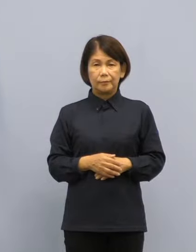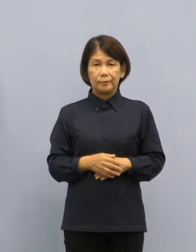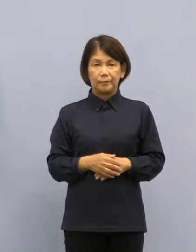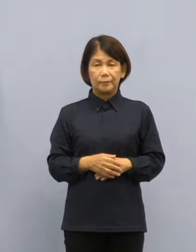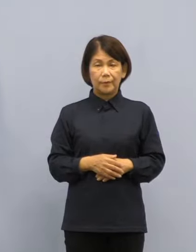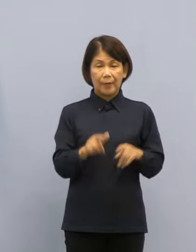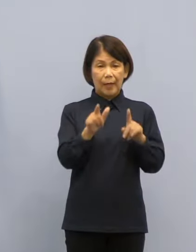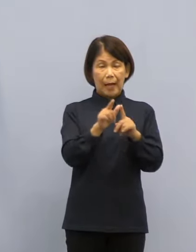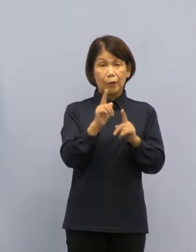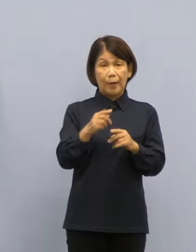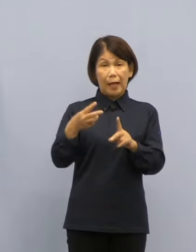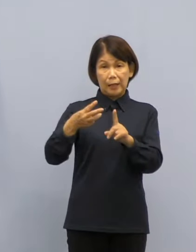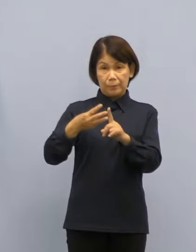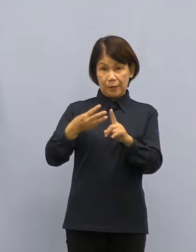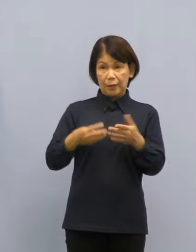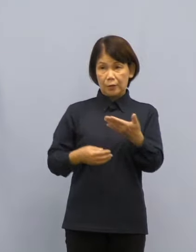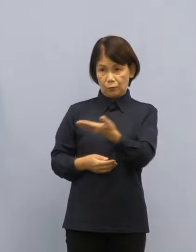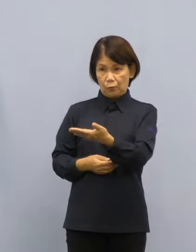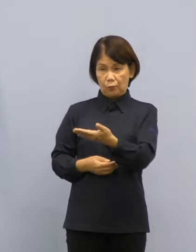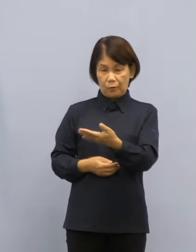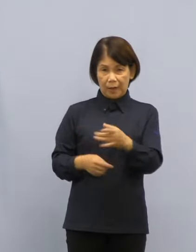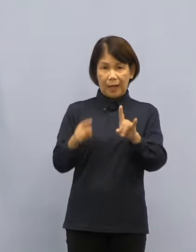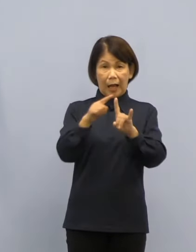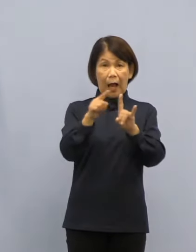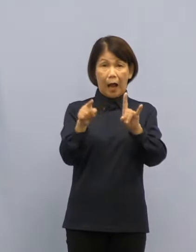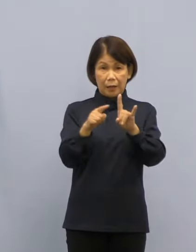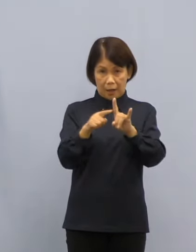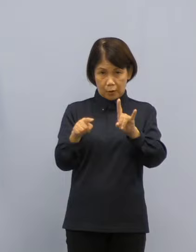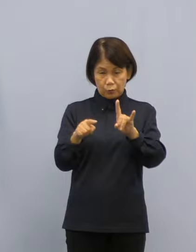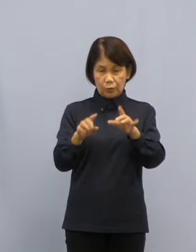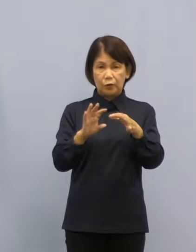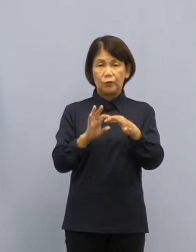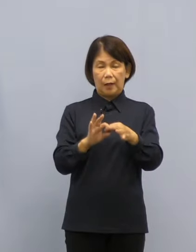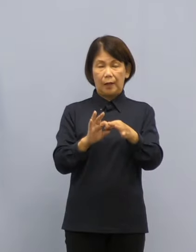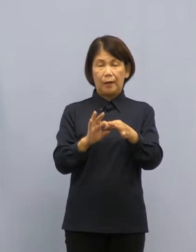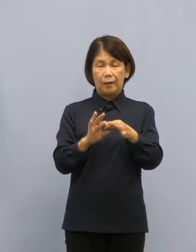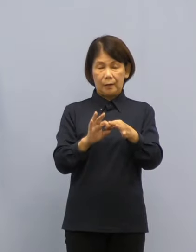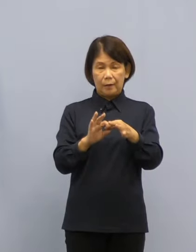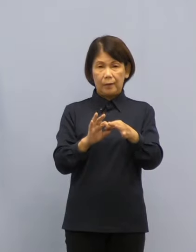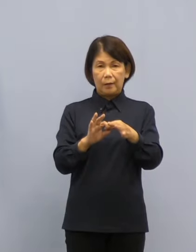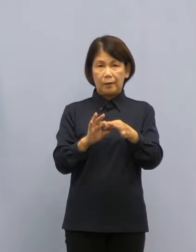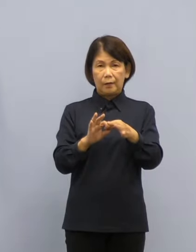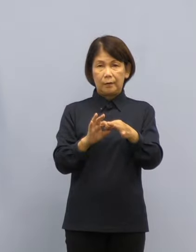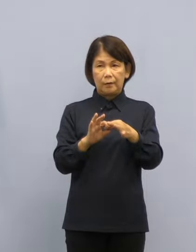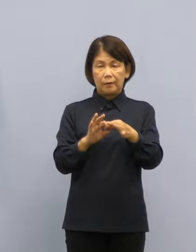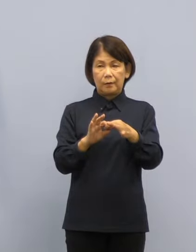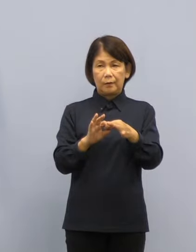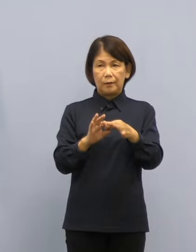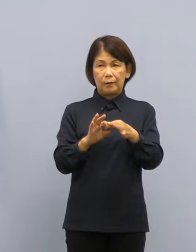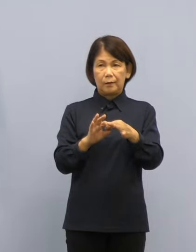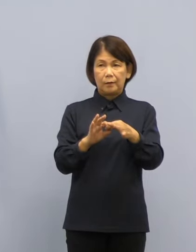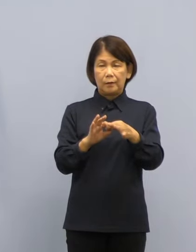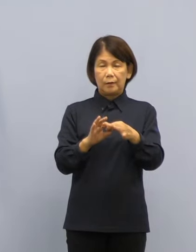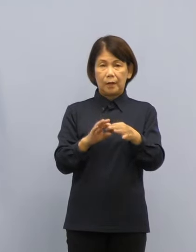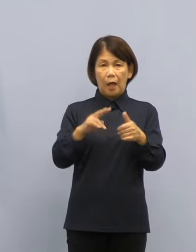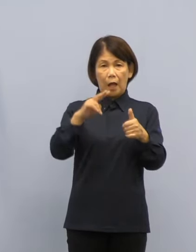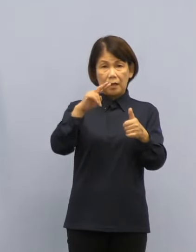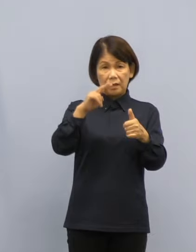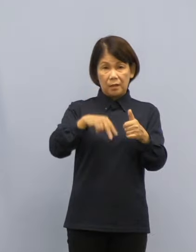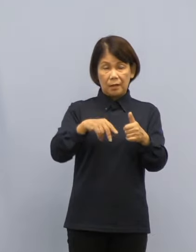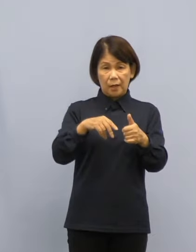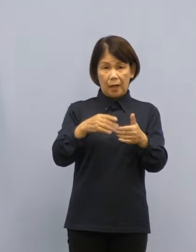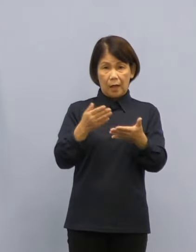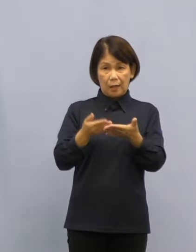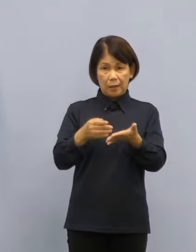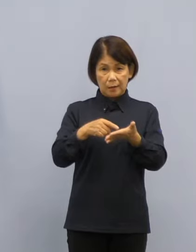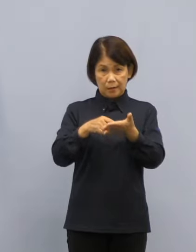悩みの目 だ、はい、 と IR の関係ですけれども、はい、まあ、認定申請から言ったら